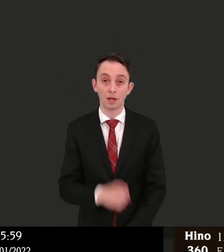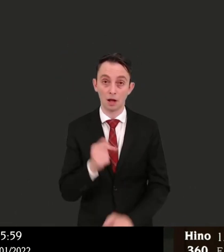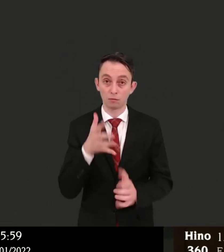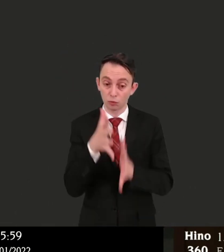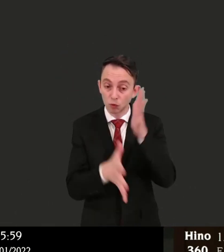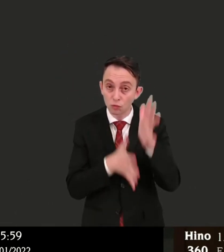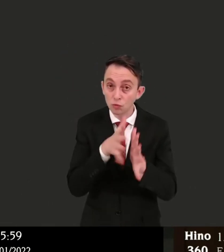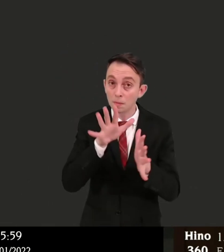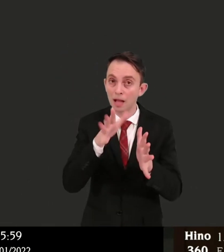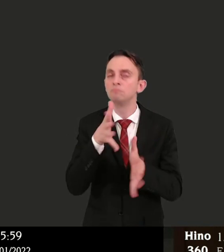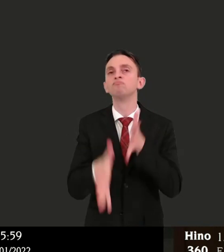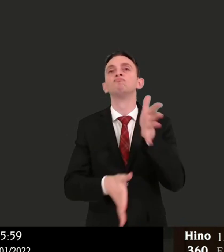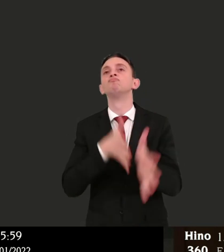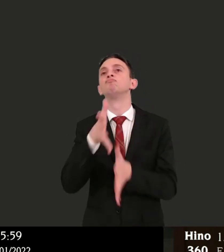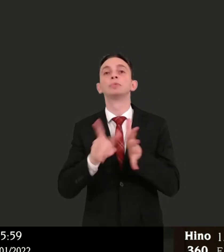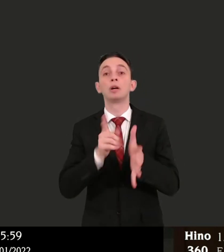Meditemos nessa letra aí, irmãos.